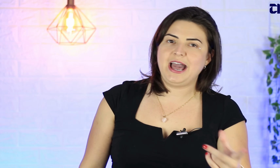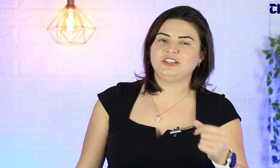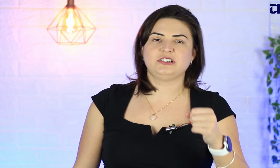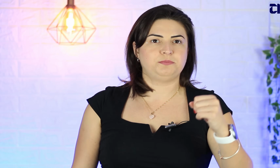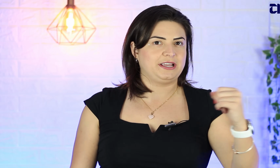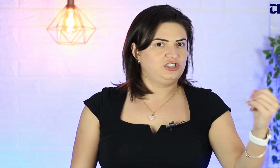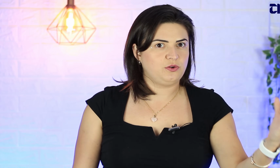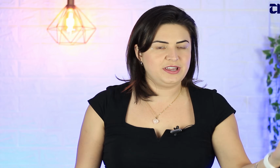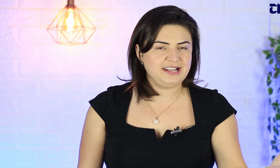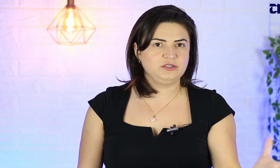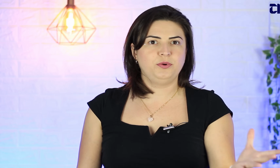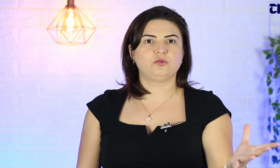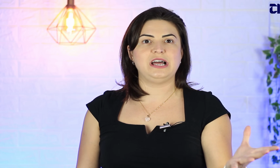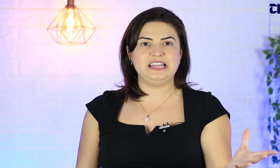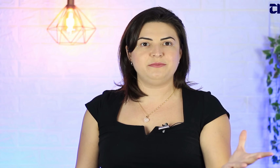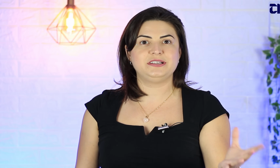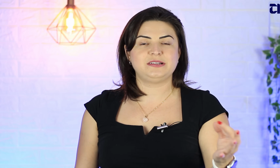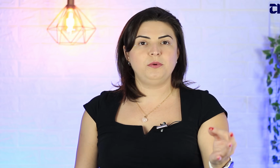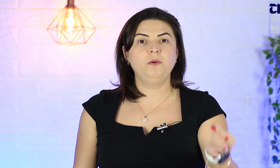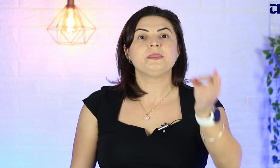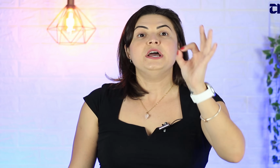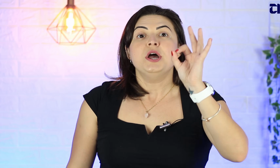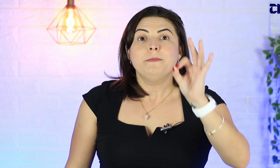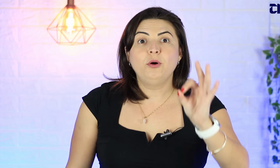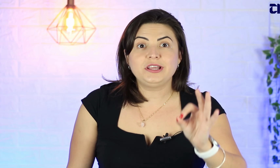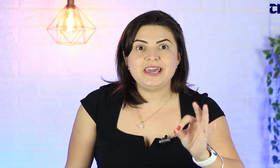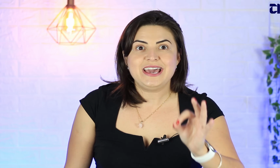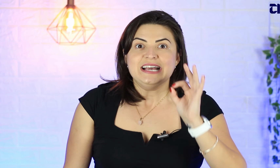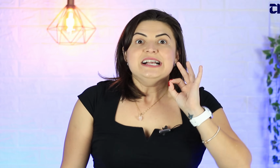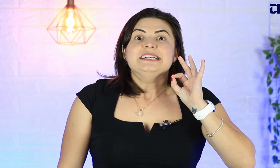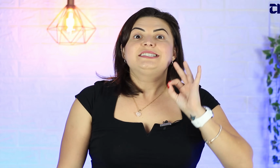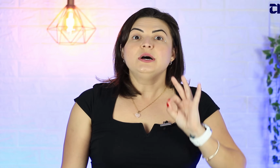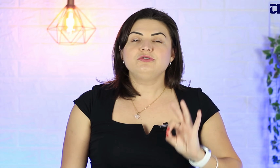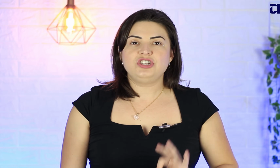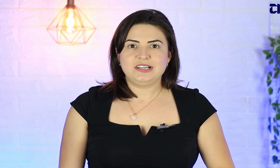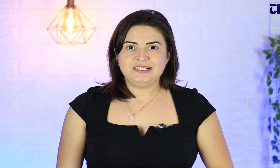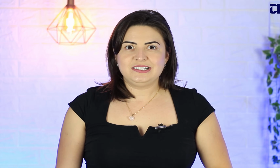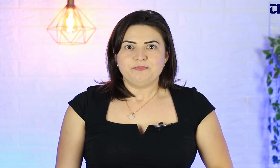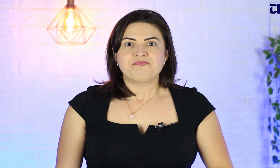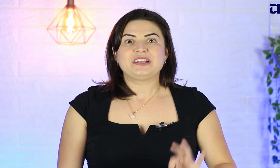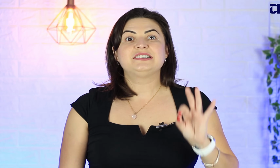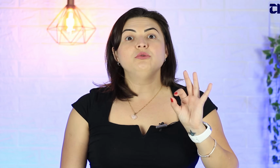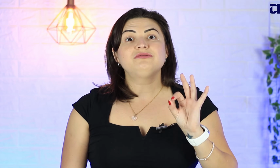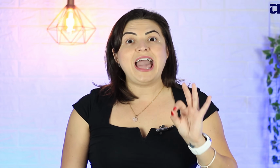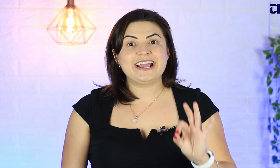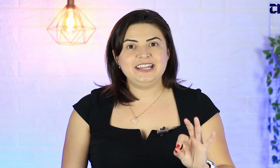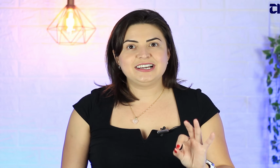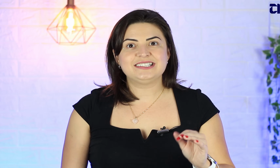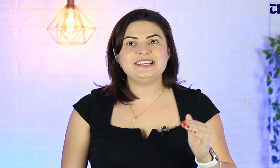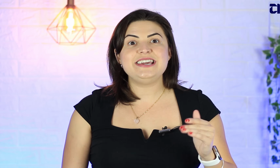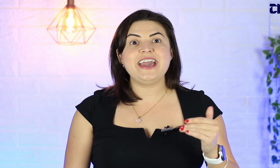práticas, para quem já conhece um pouco da Libras, tá bom? Por quê? São dicas, são técnicas e